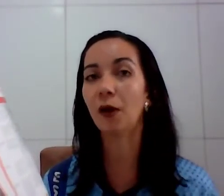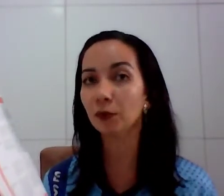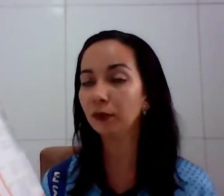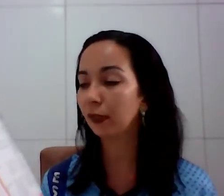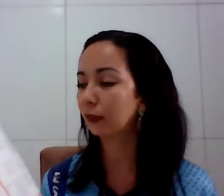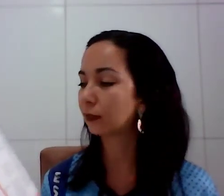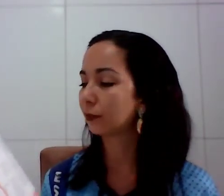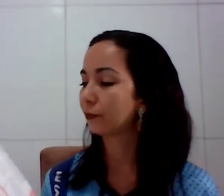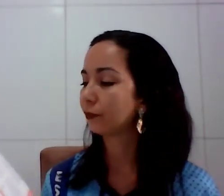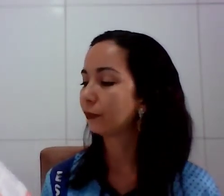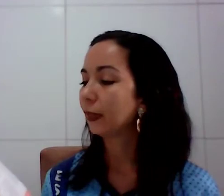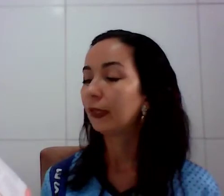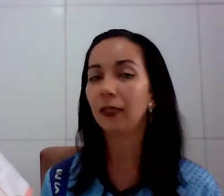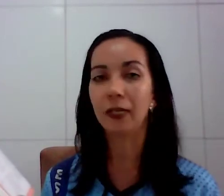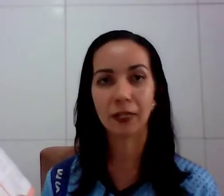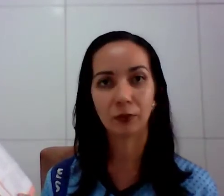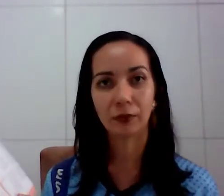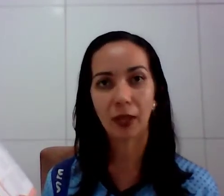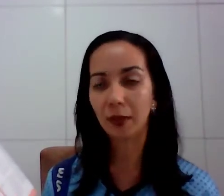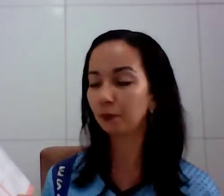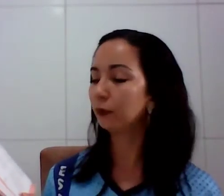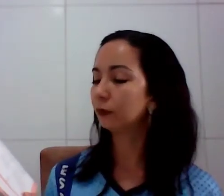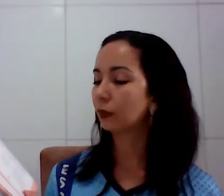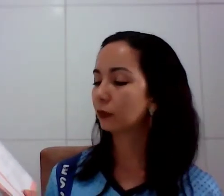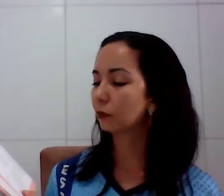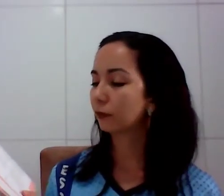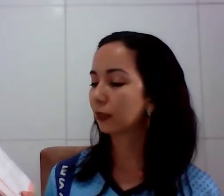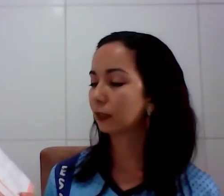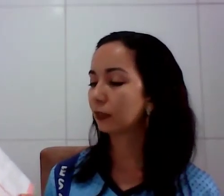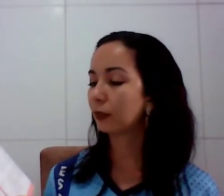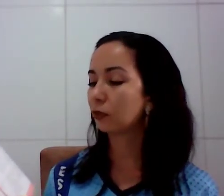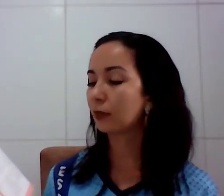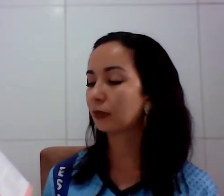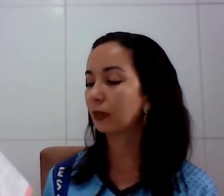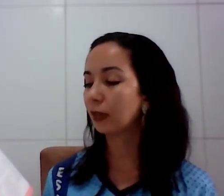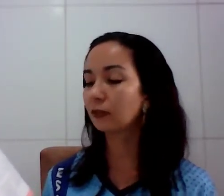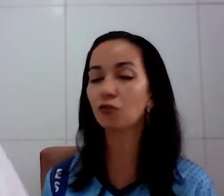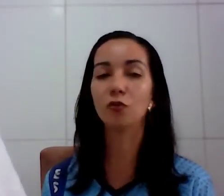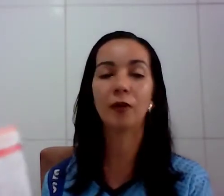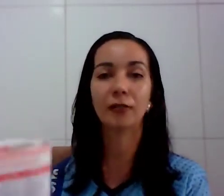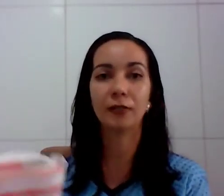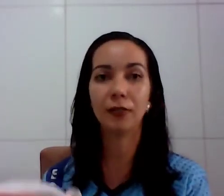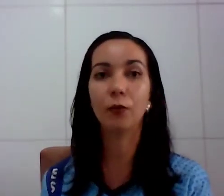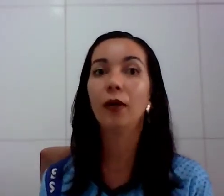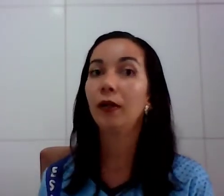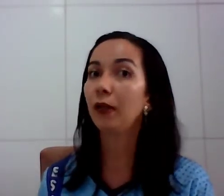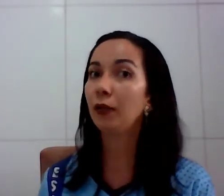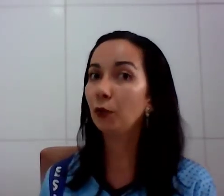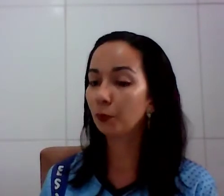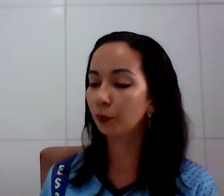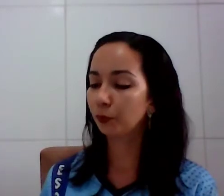algum deles. Linha do tempo. Nós vamos conversar também sobre as crianças no Brasil e no